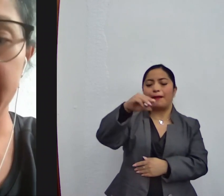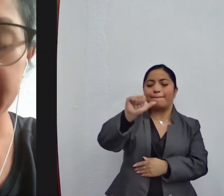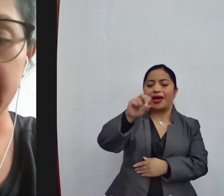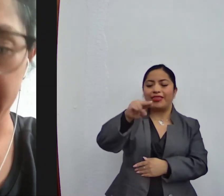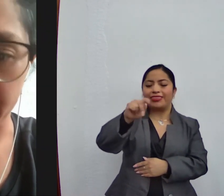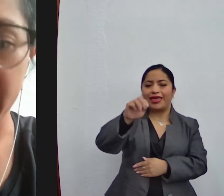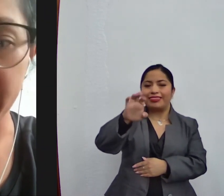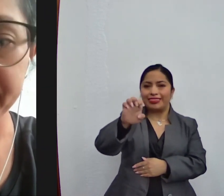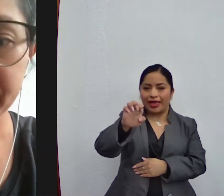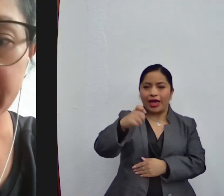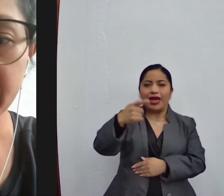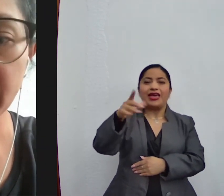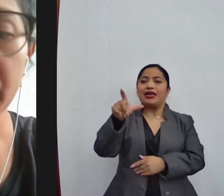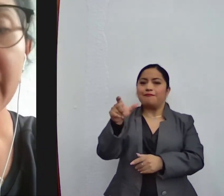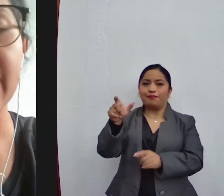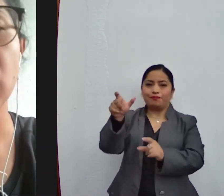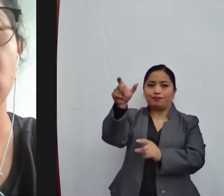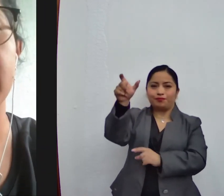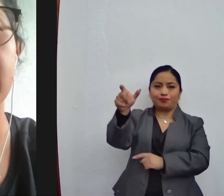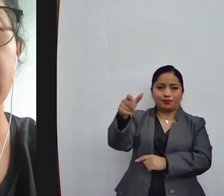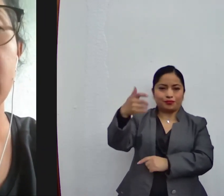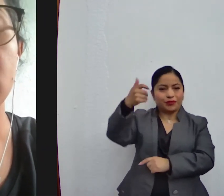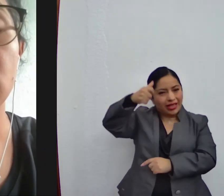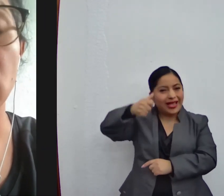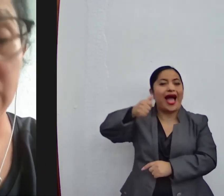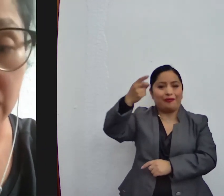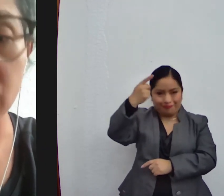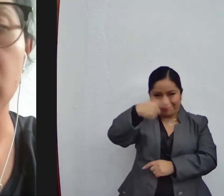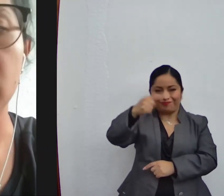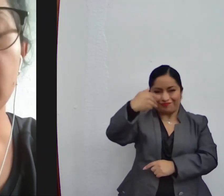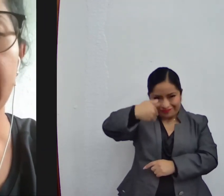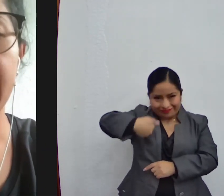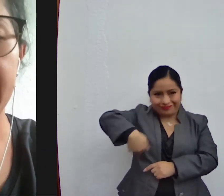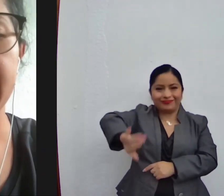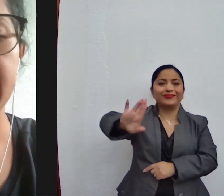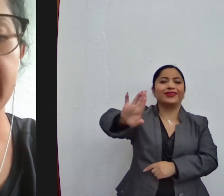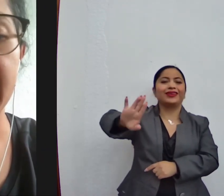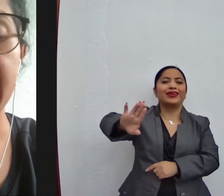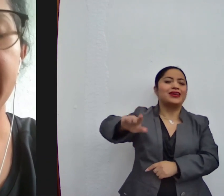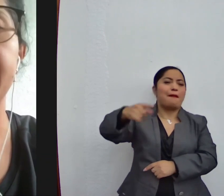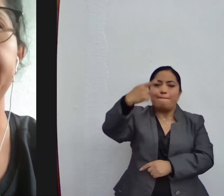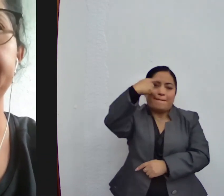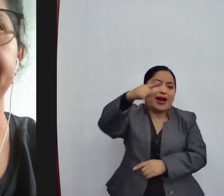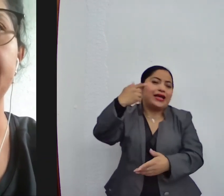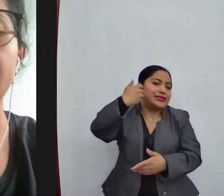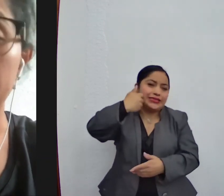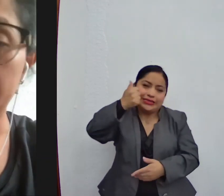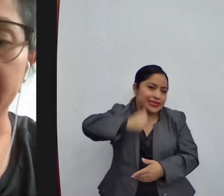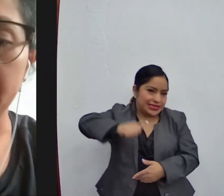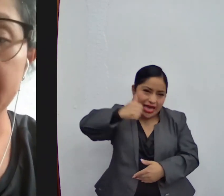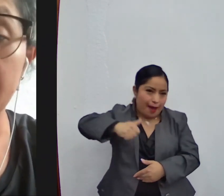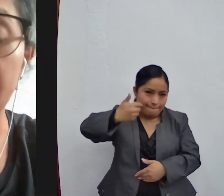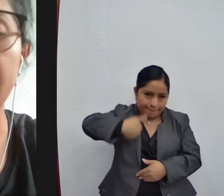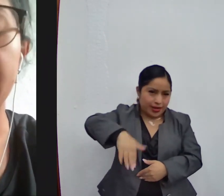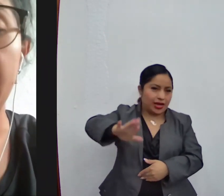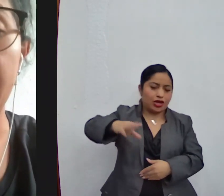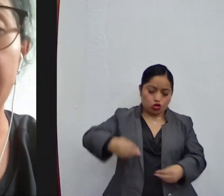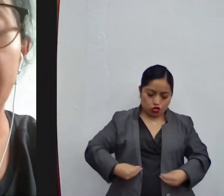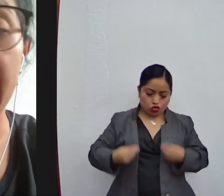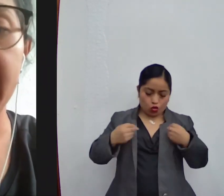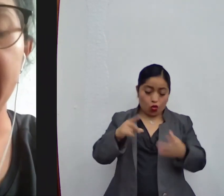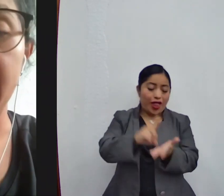que realizar este trámite. Entonces, solicito que a través de